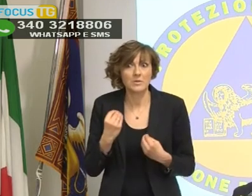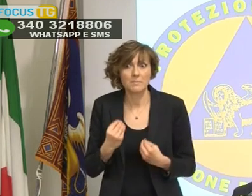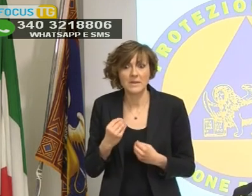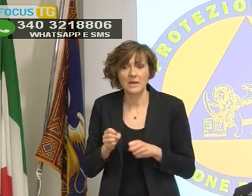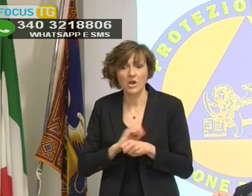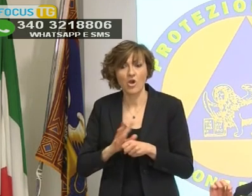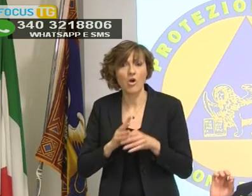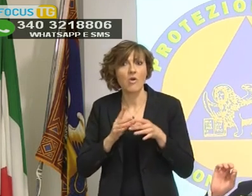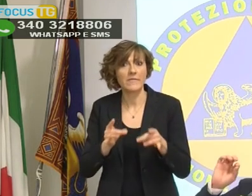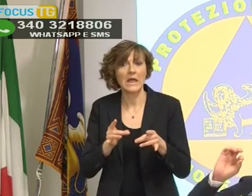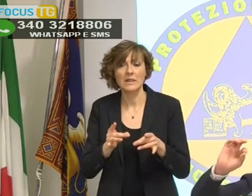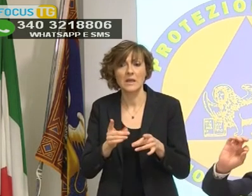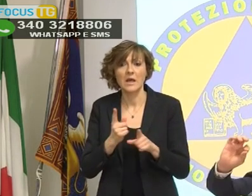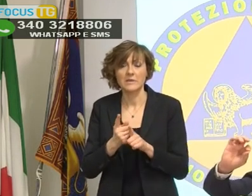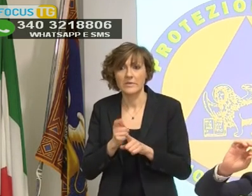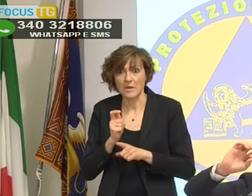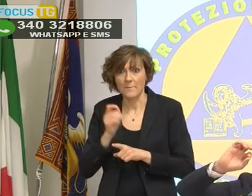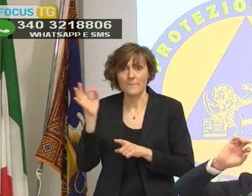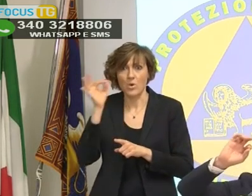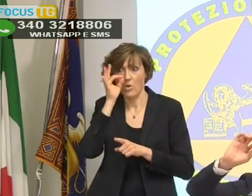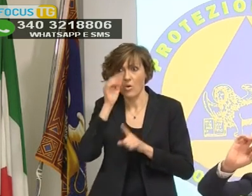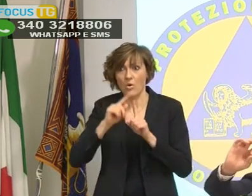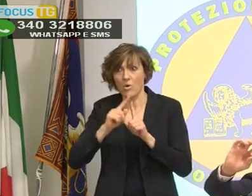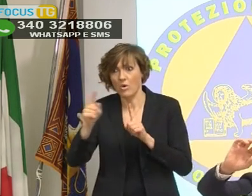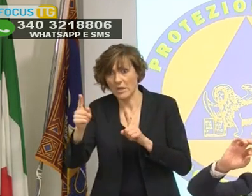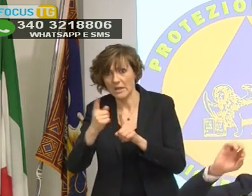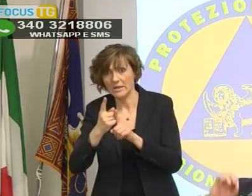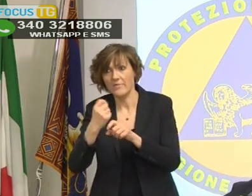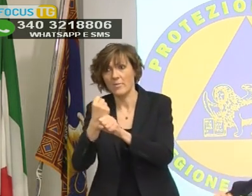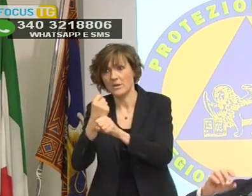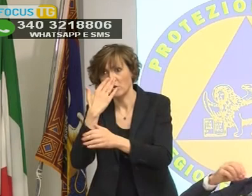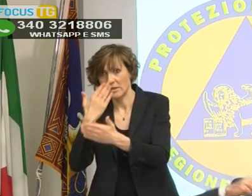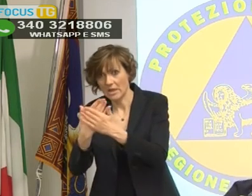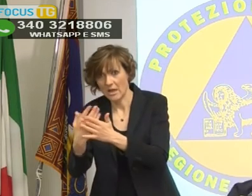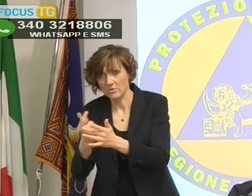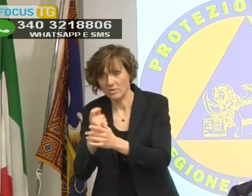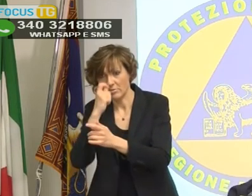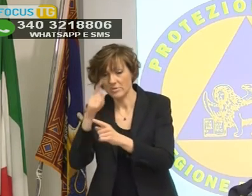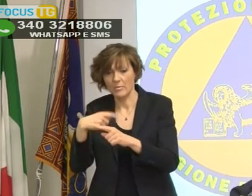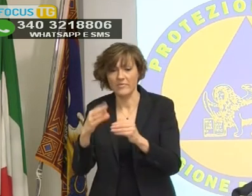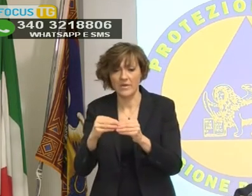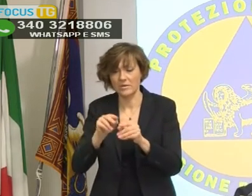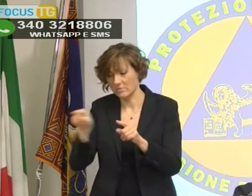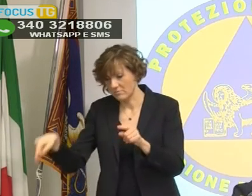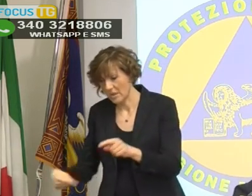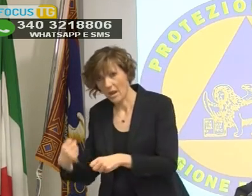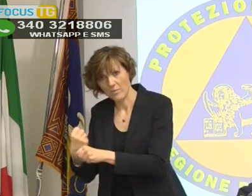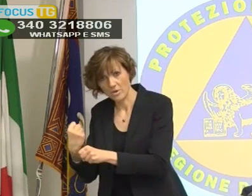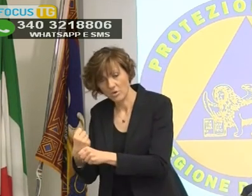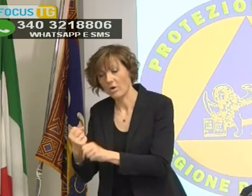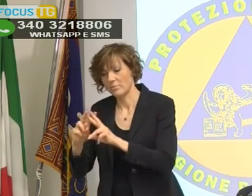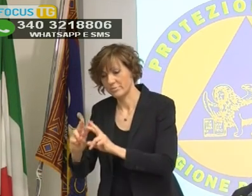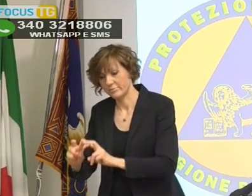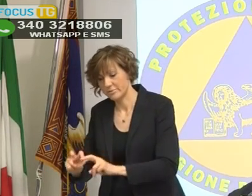il Covid deve essere ancora legato a un tampone che ci vuole un operatore specializzato a farlo, poi viene messo dentro, portato in laboratorio,